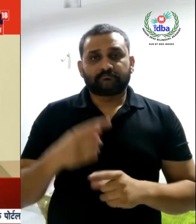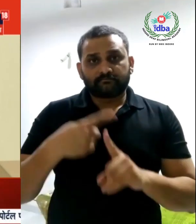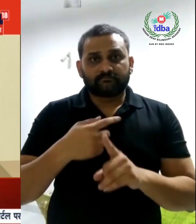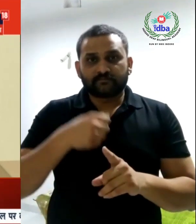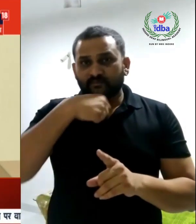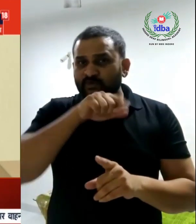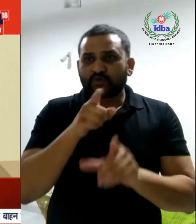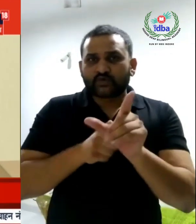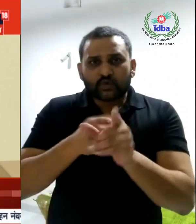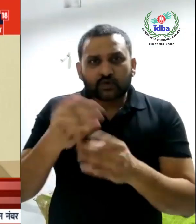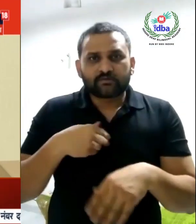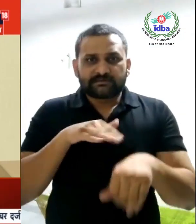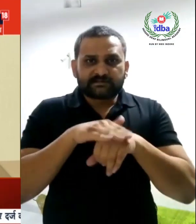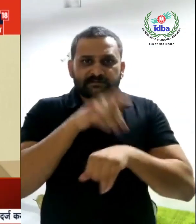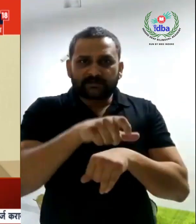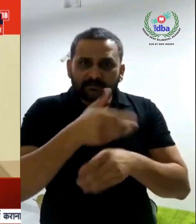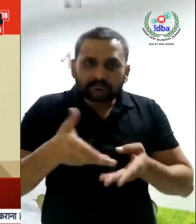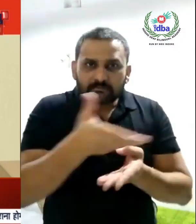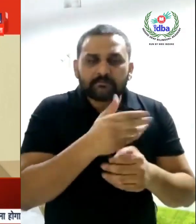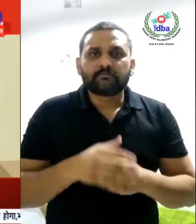हमारे युवाओं को, हमारे मजदूरों को